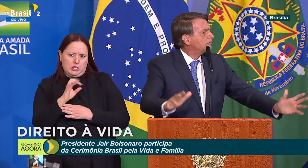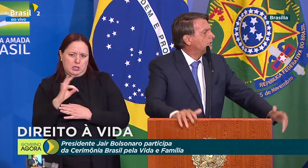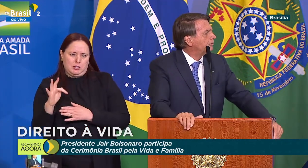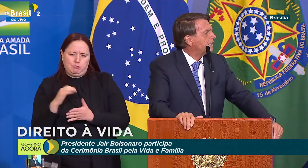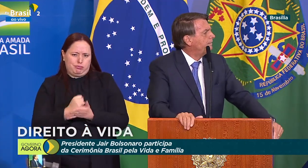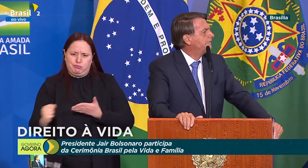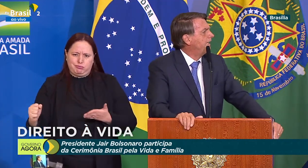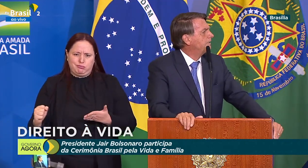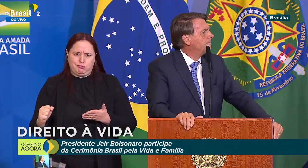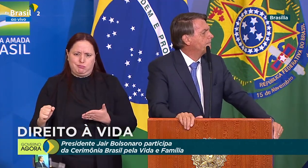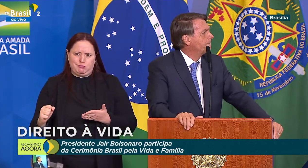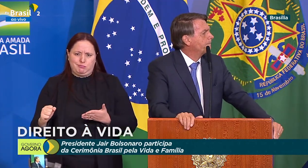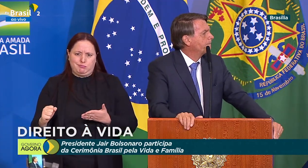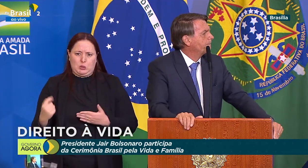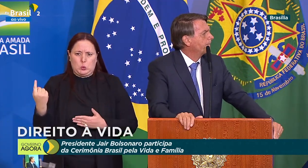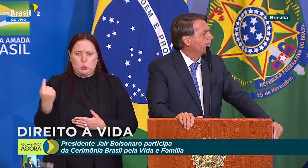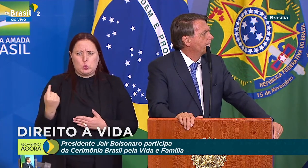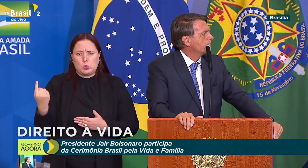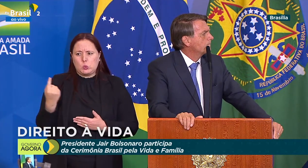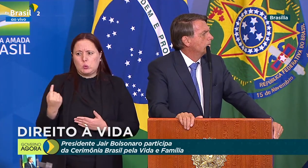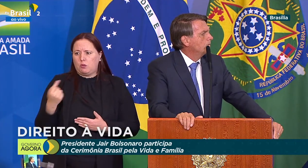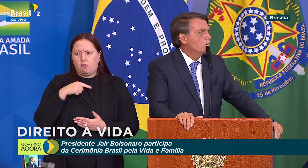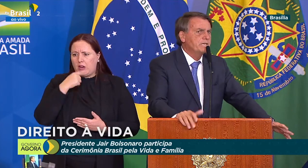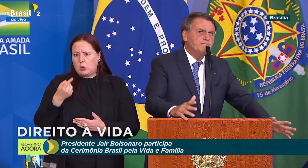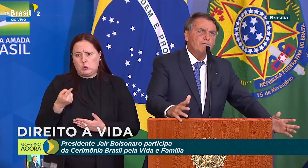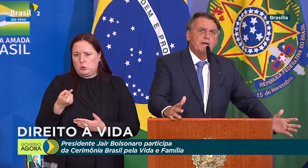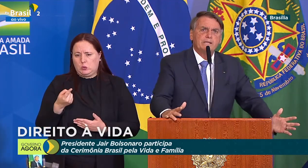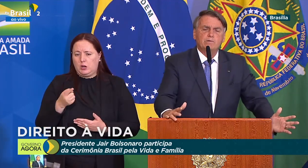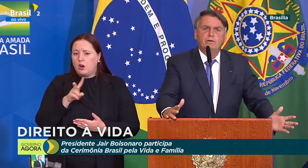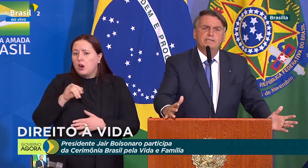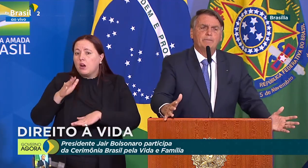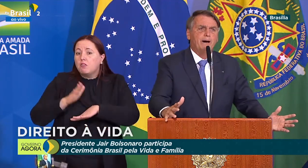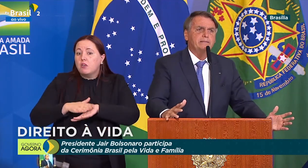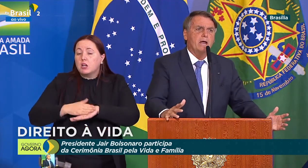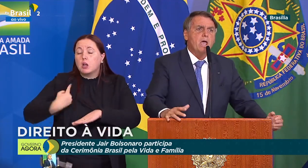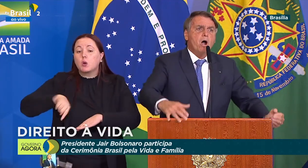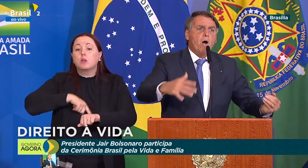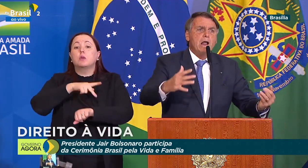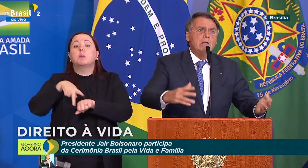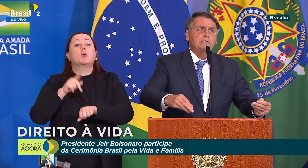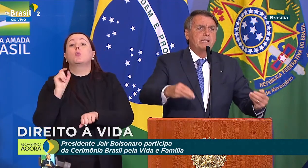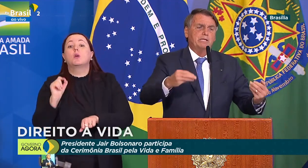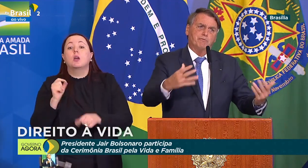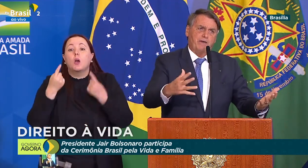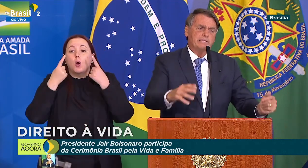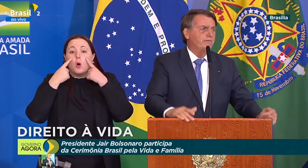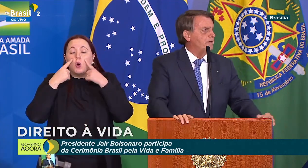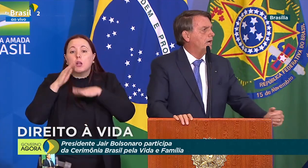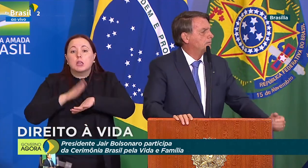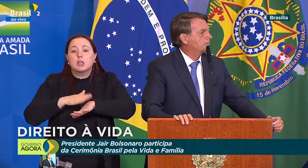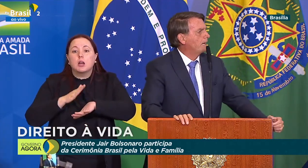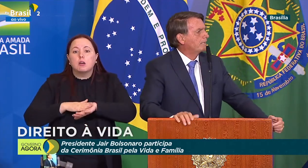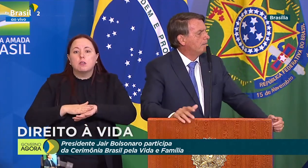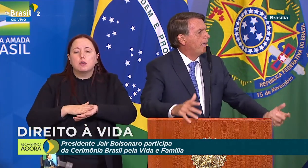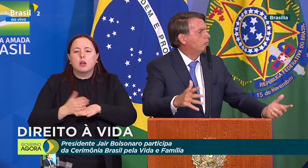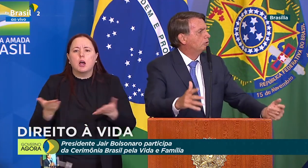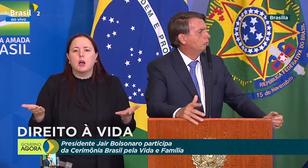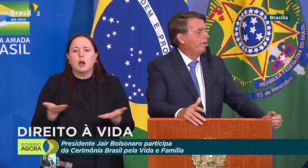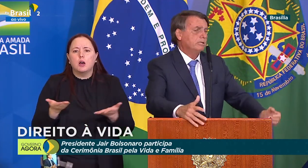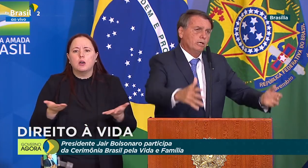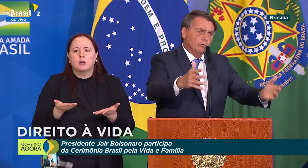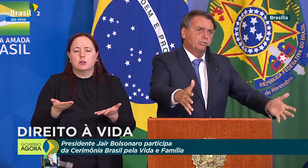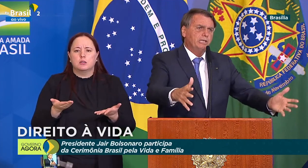e vamos passar o trator em cima dele e o que vão fazer com a nossa Pátria Olha o que tá sendo feita via